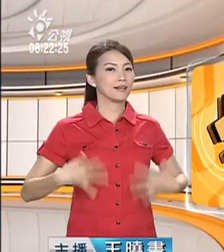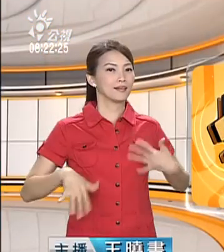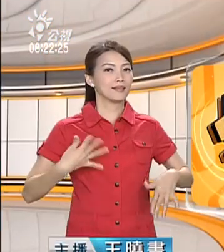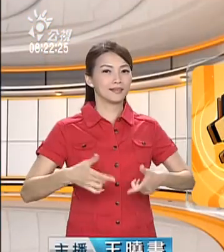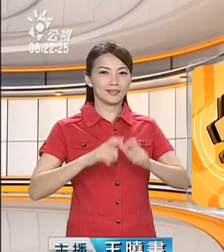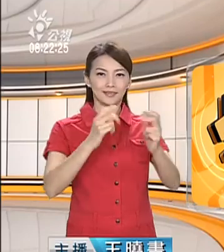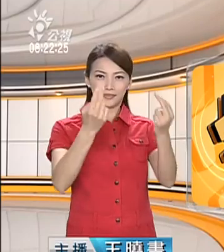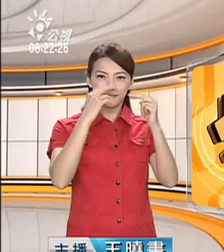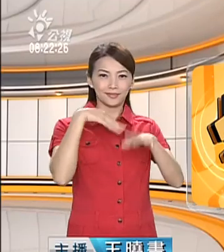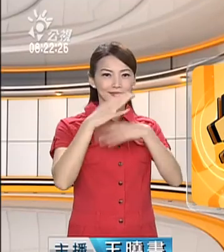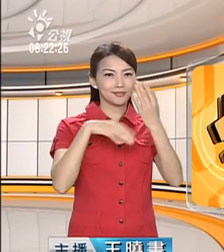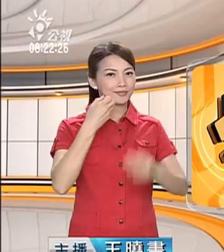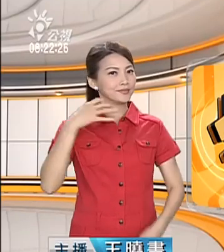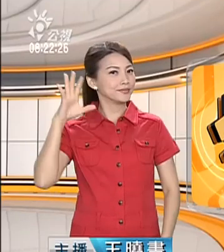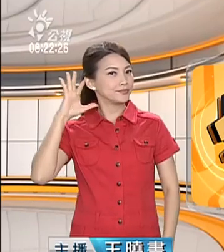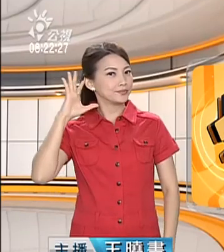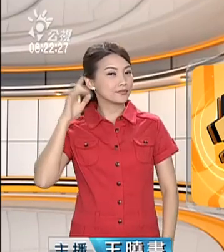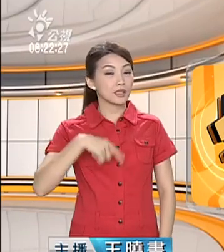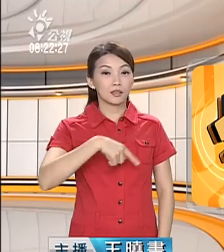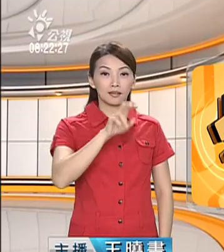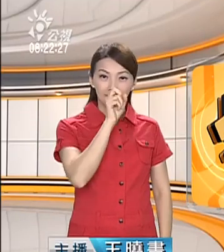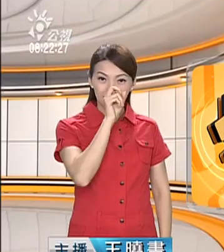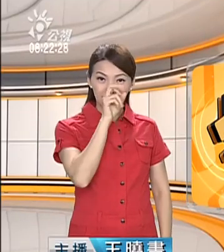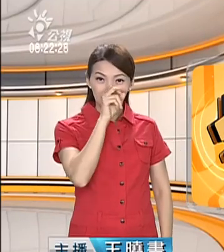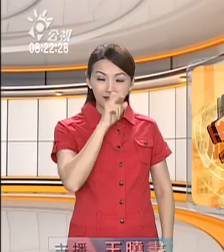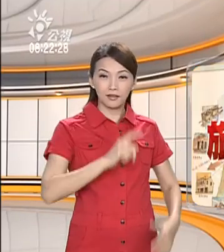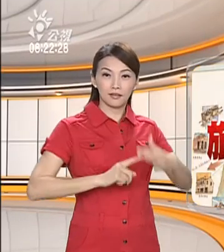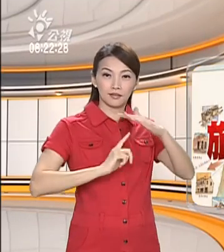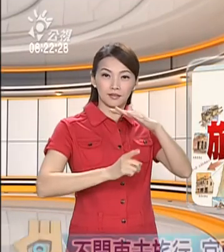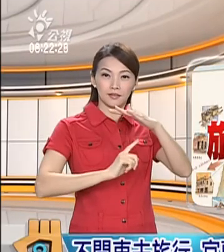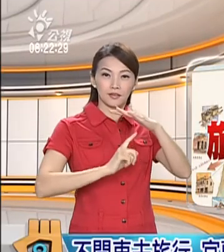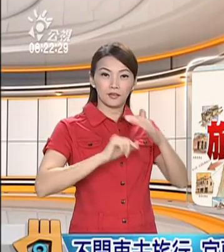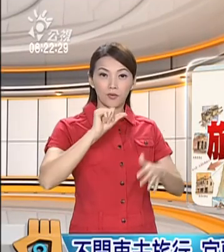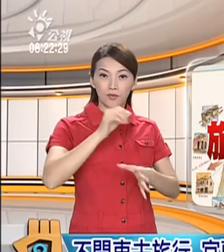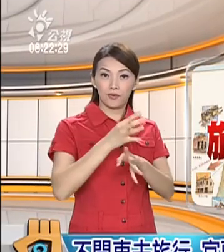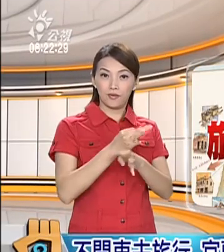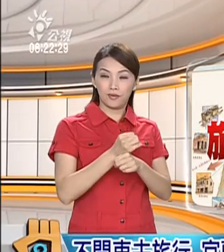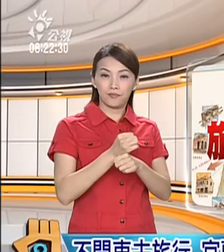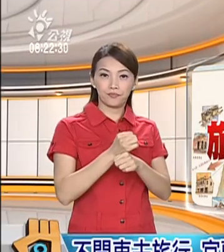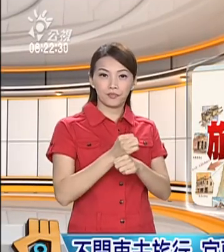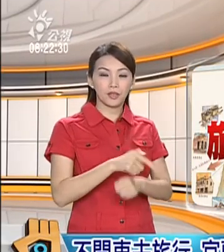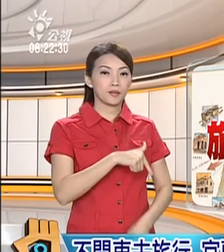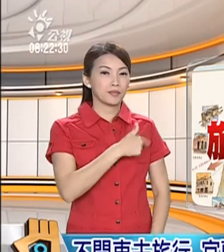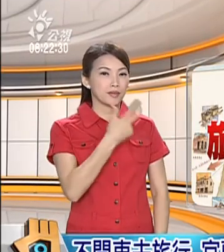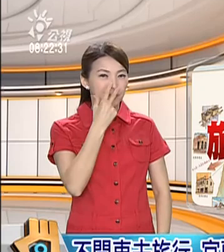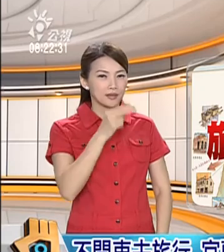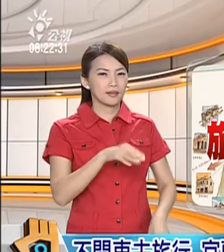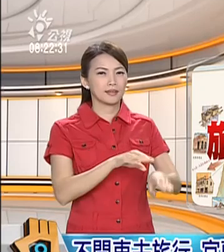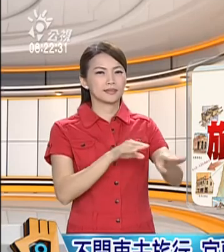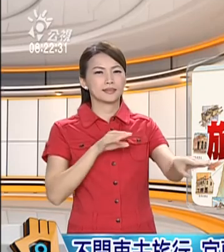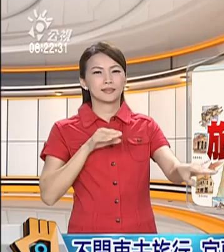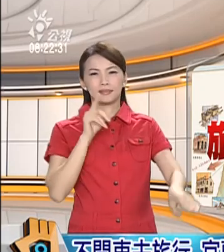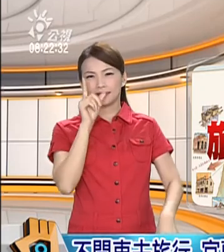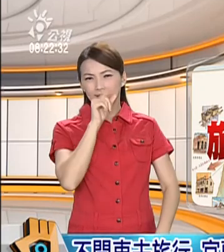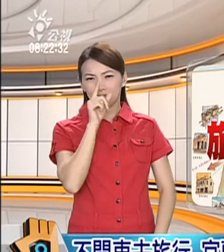欢迎回到手语新闻的现场。往来宜兰的国道5号，每到假日就一定会塞